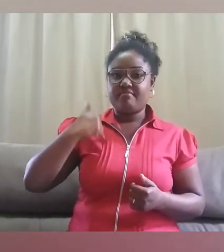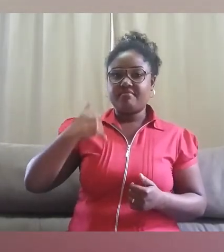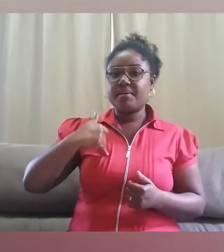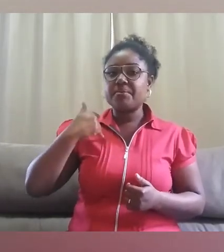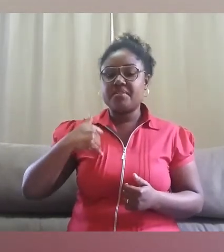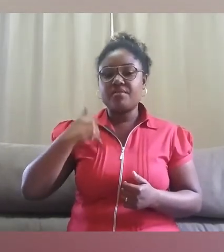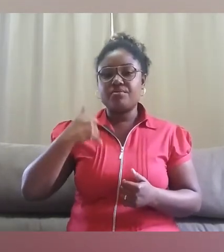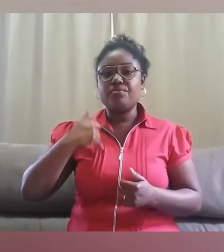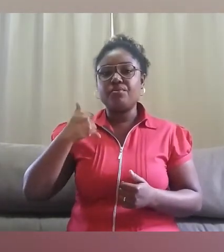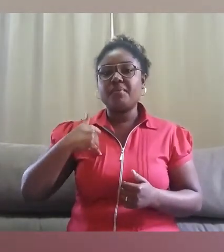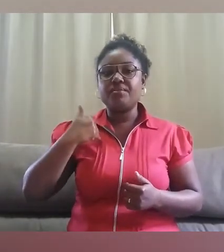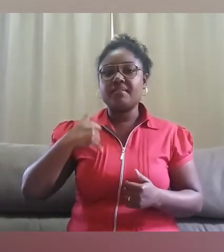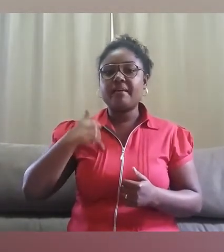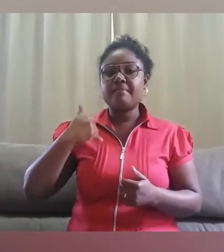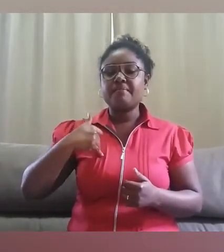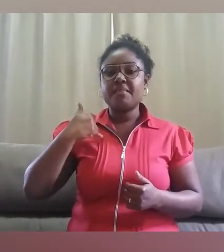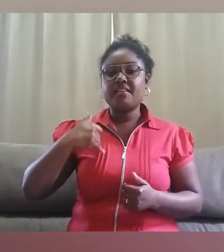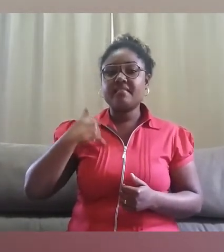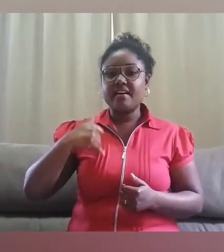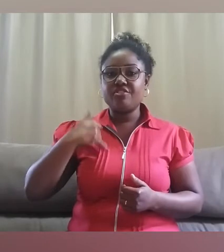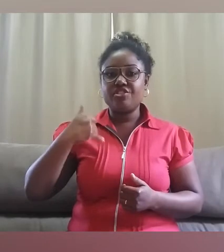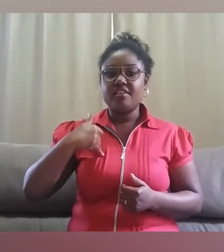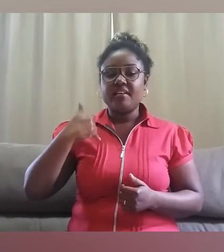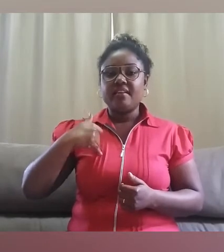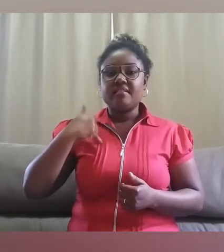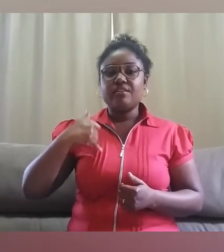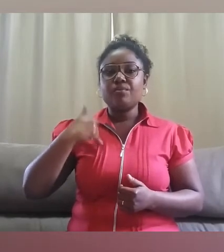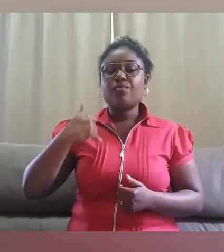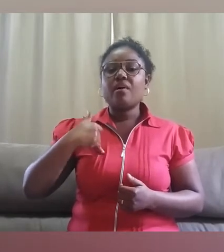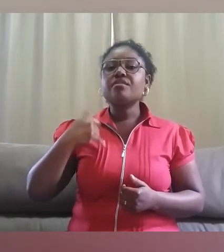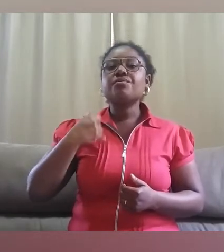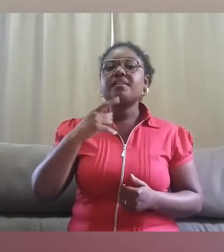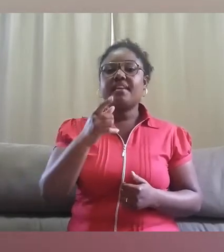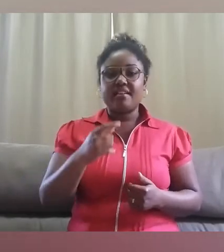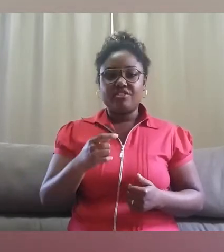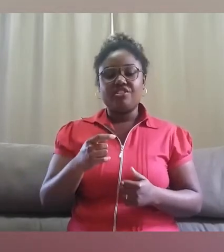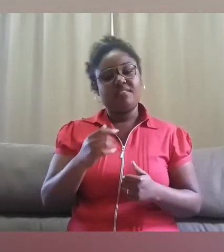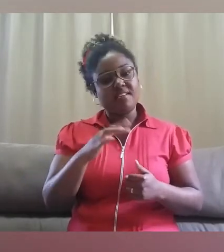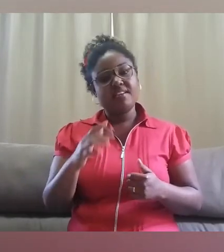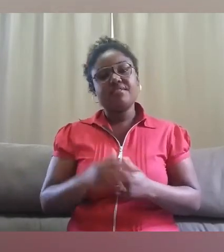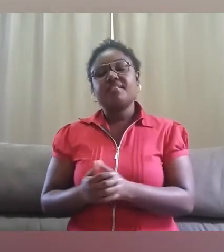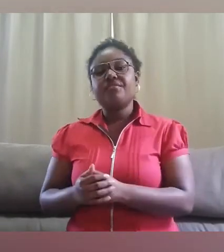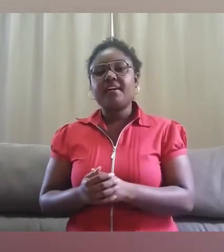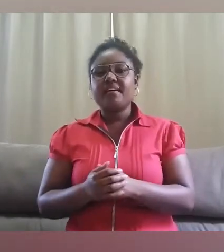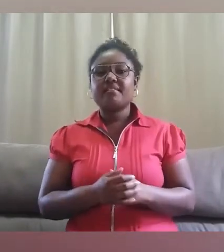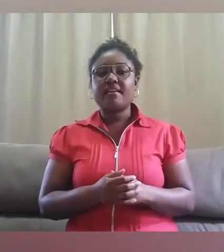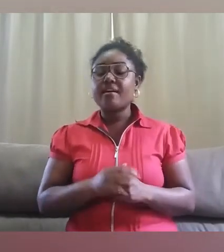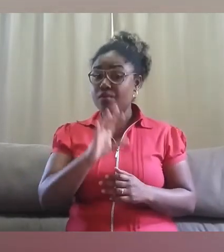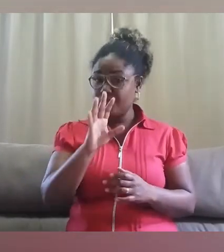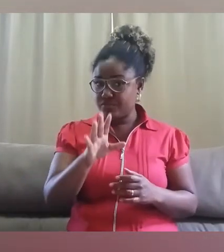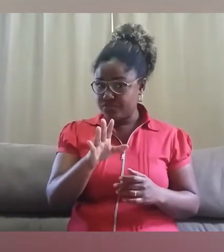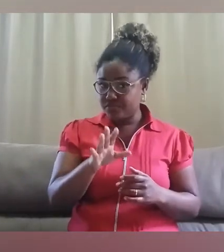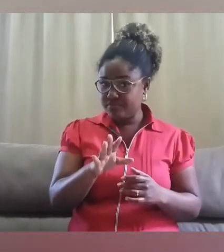Para usar os números, né? Idade. Então, qual a sua idade? E aí você faz. É comum, viu?